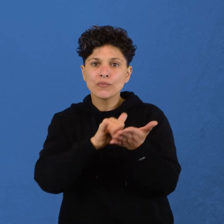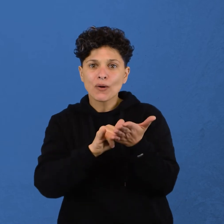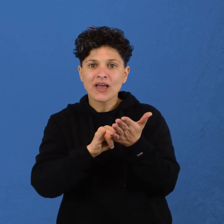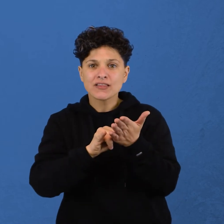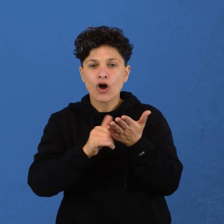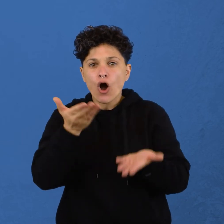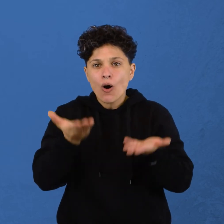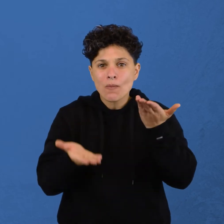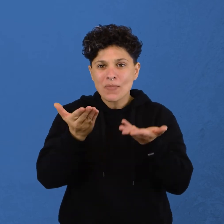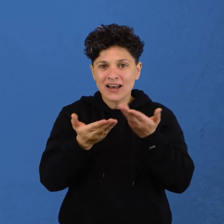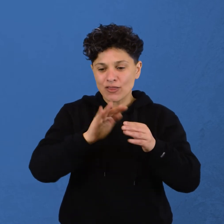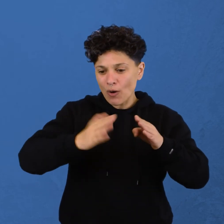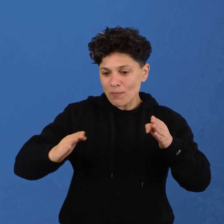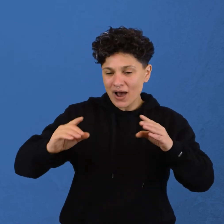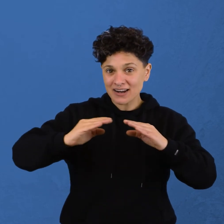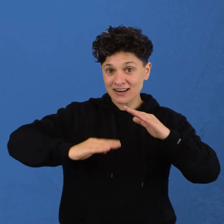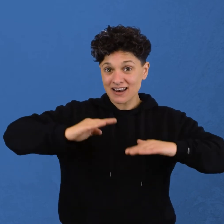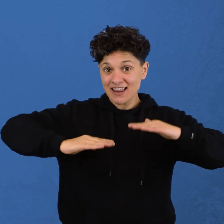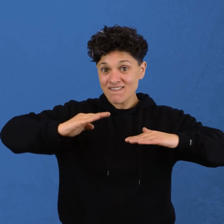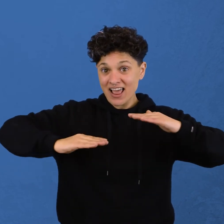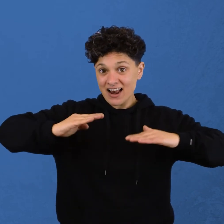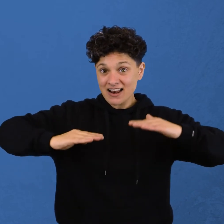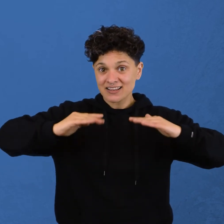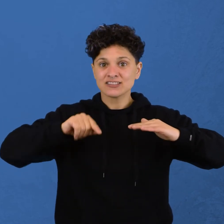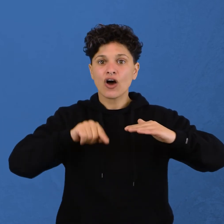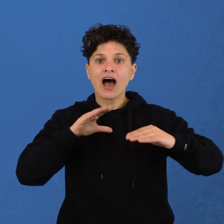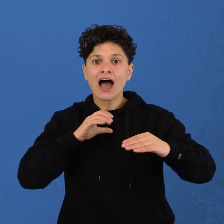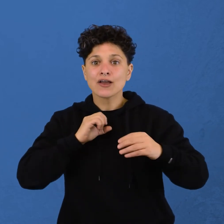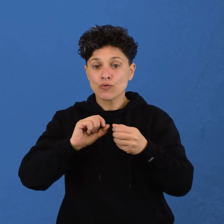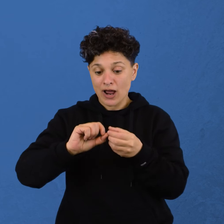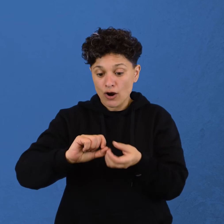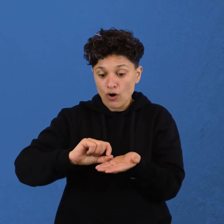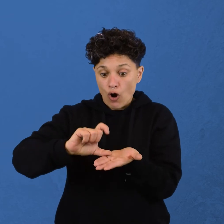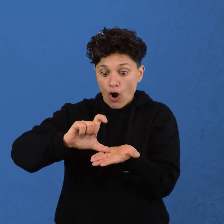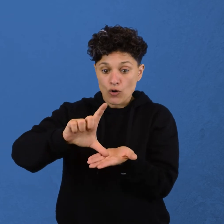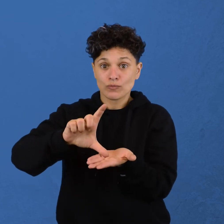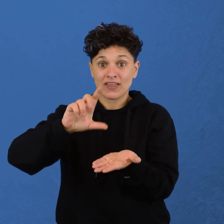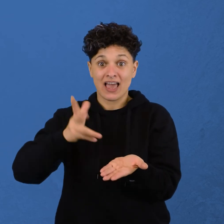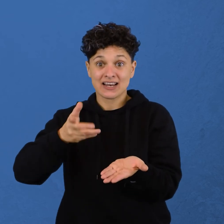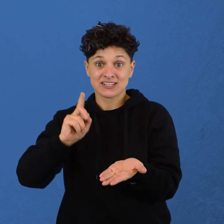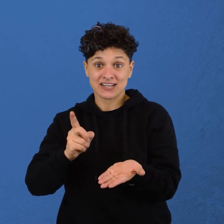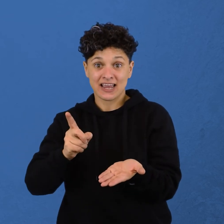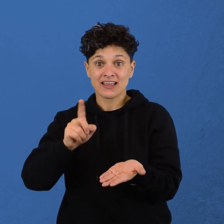nivel del mar que mantiene una columna mercurial de 760 milímetros de altura.